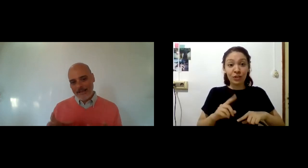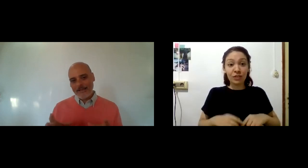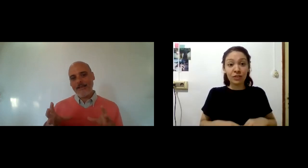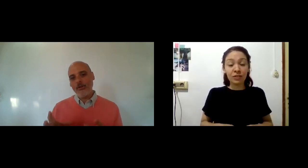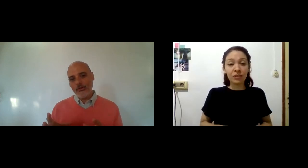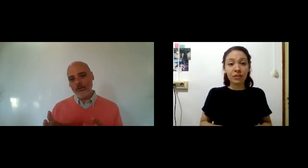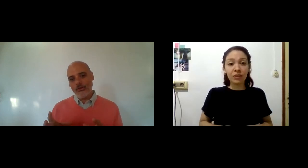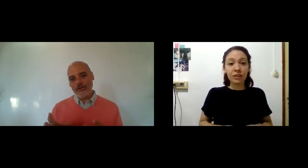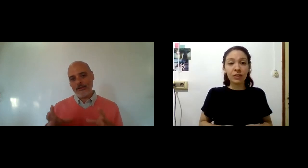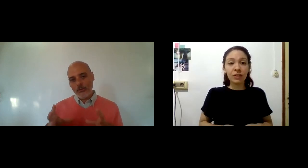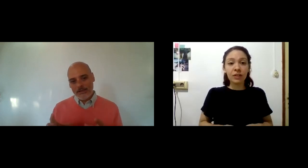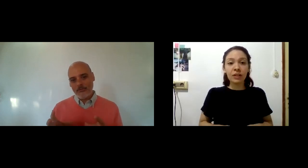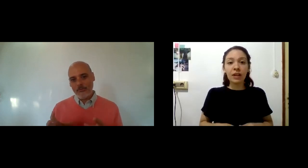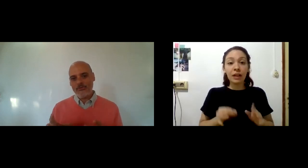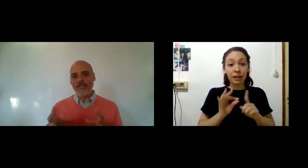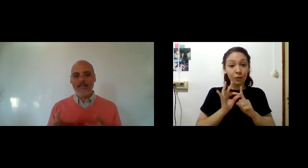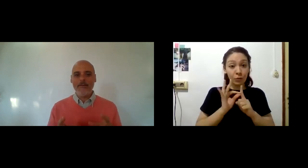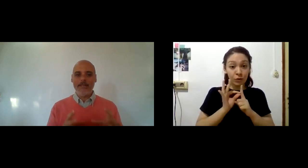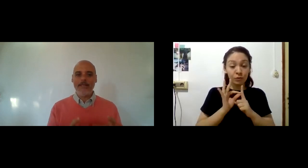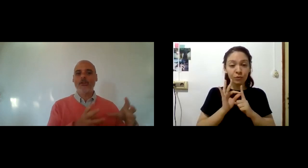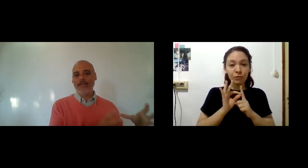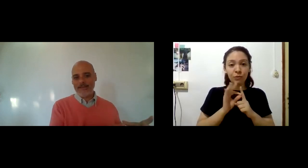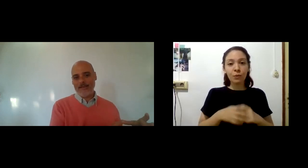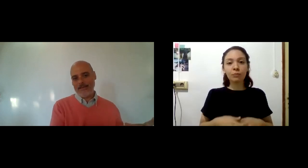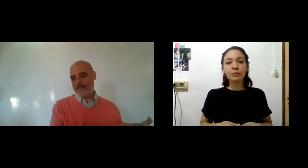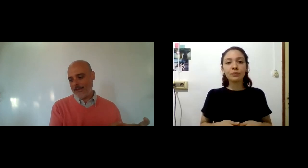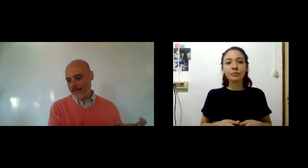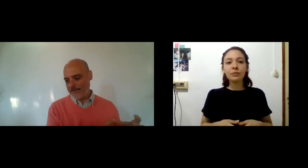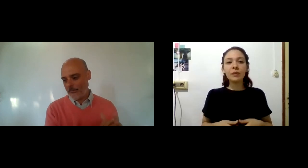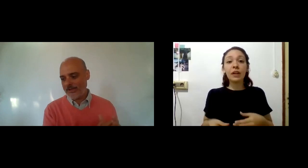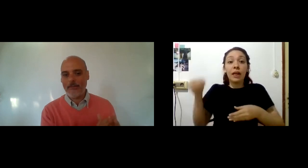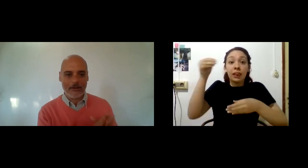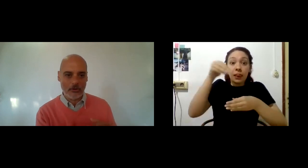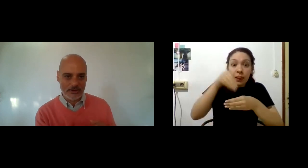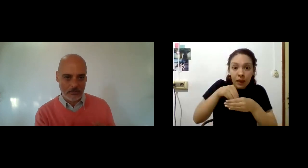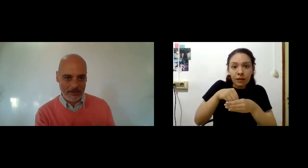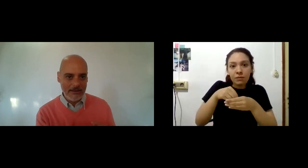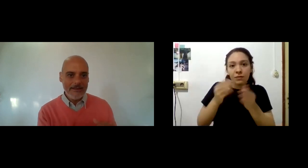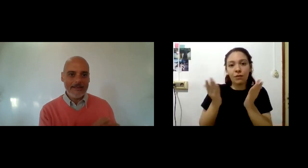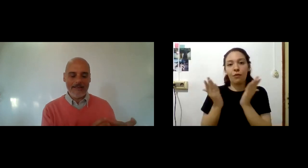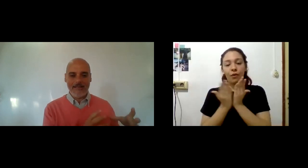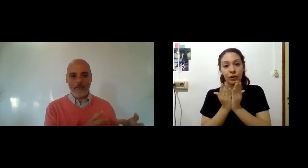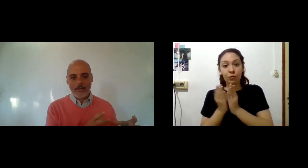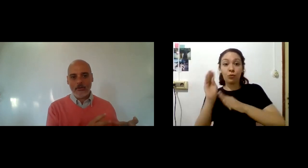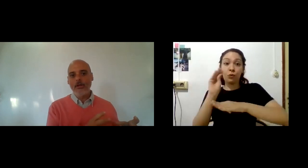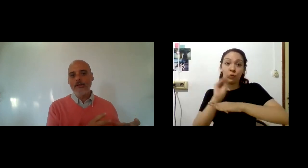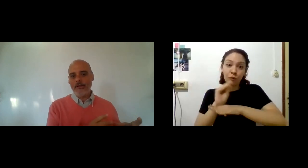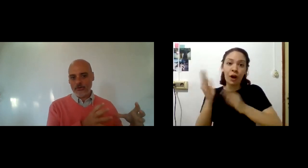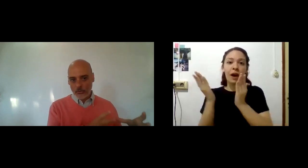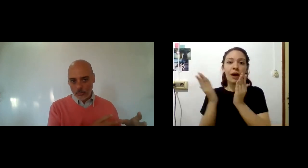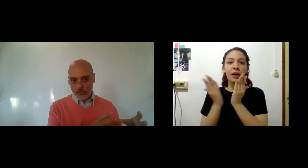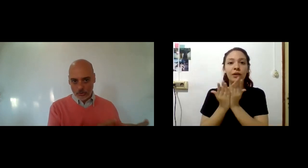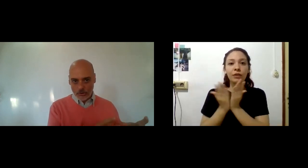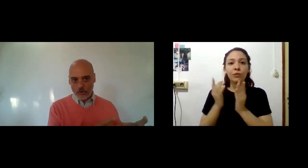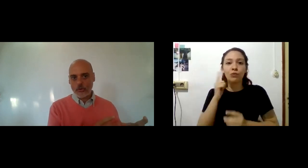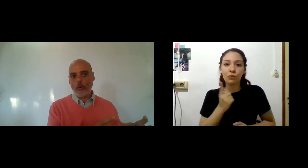esta carrera de tecnólogo, la TUILSU, se inscribe dentro digamos, de este marco conceptual, que es el marco de los